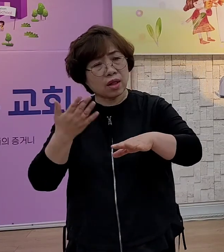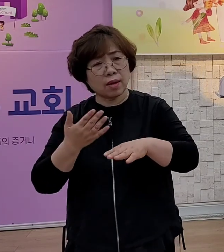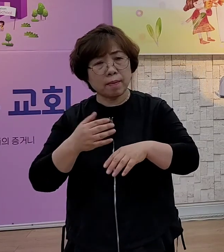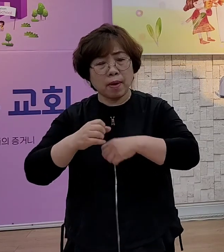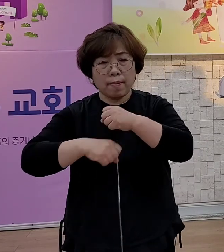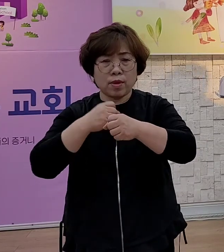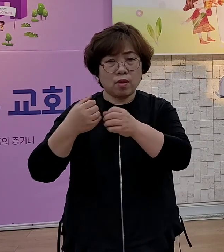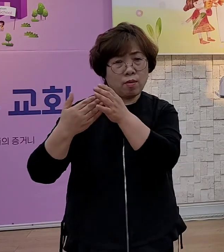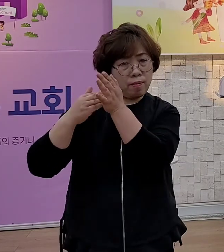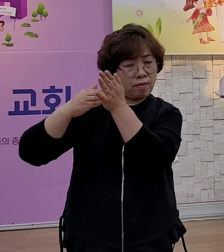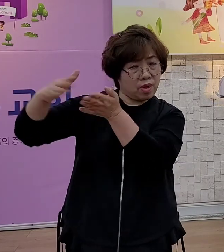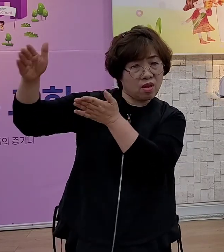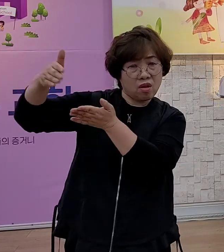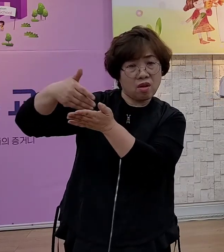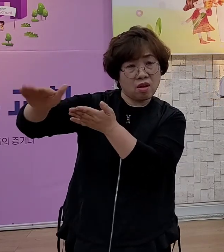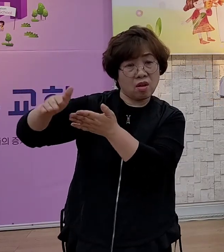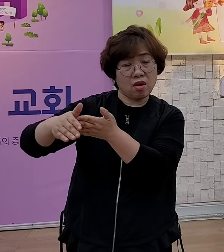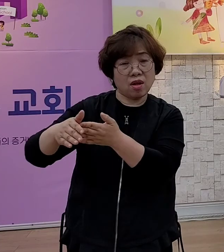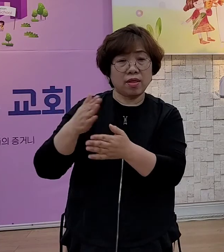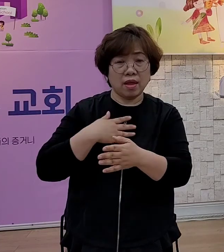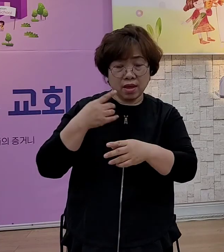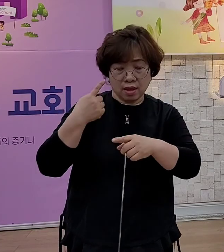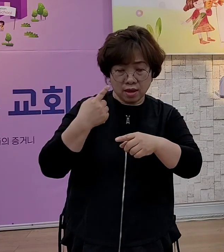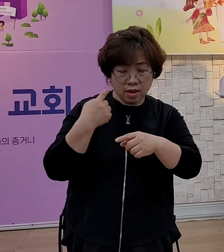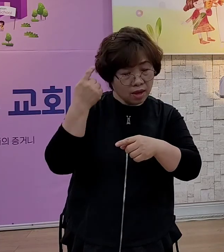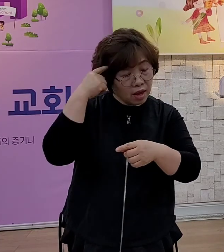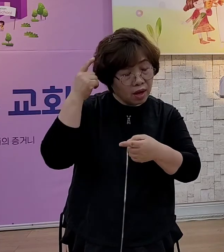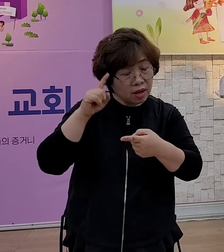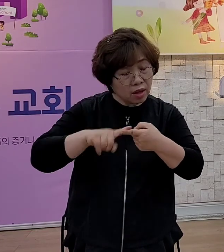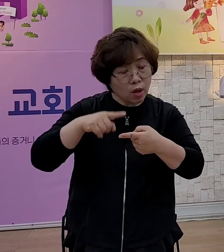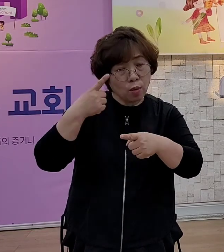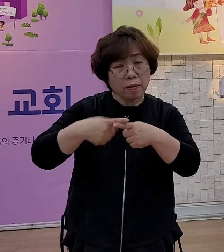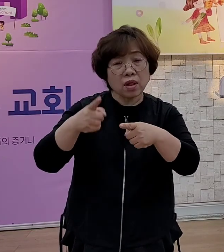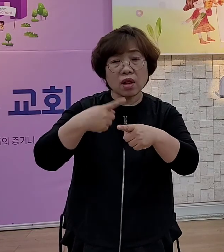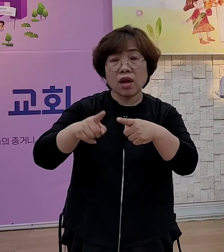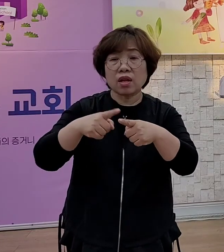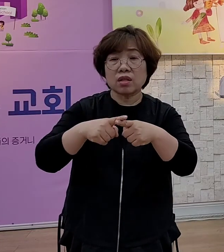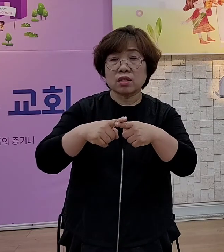배척하고 자기 생각으로 판단하는 이 오류, 성도의 오류.